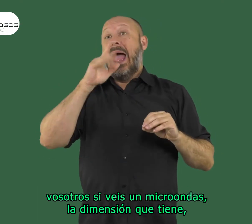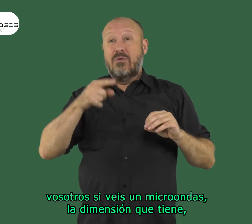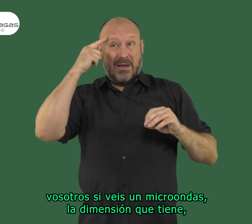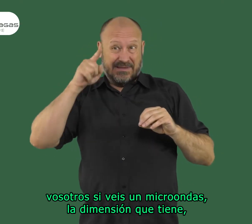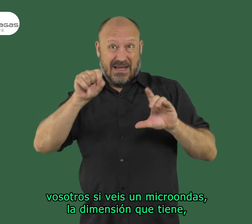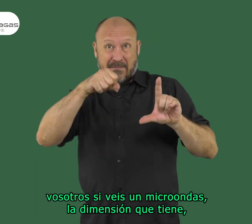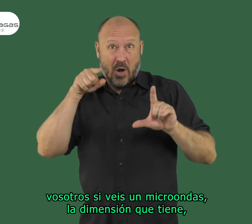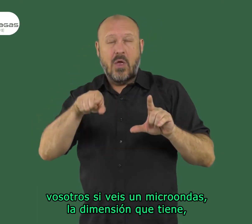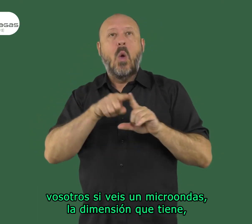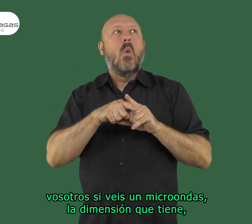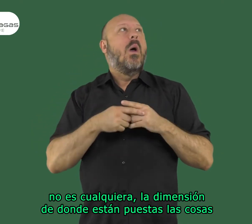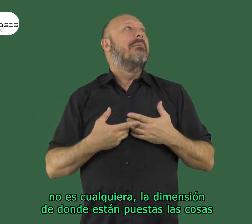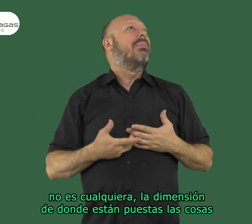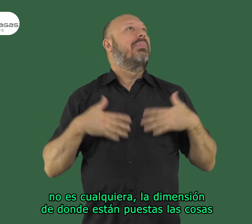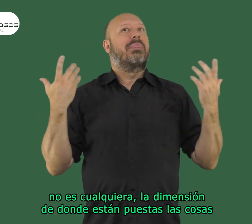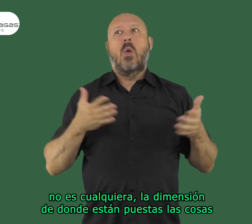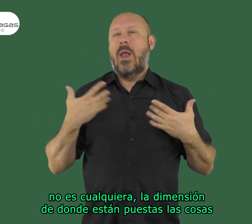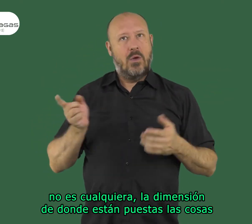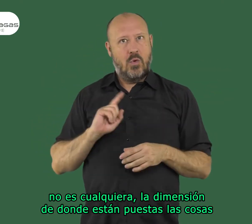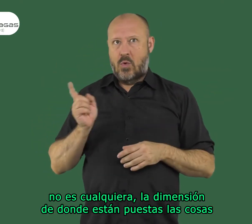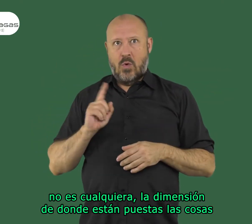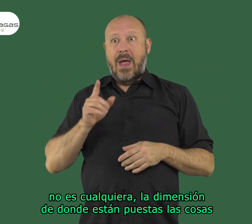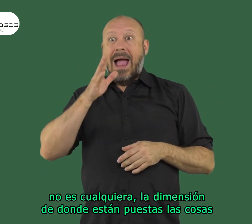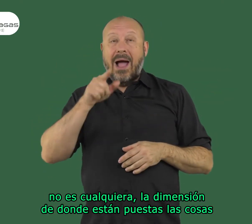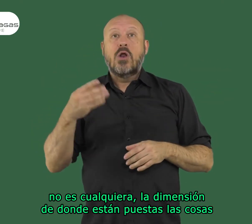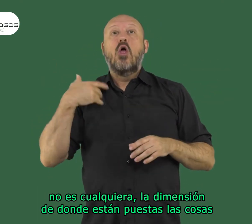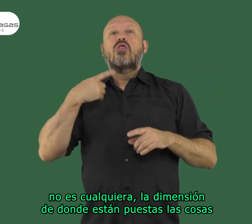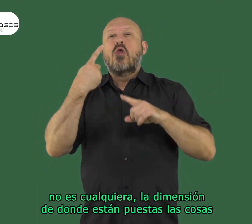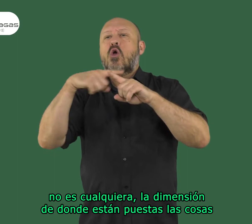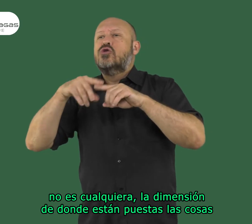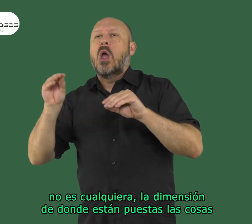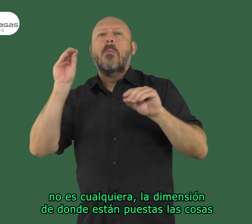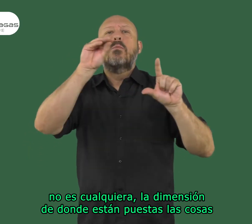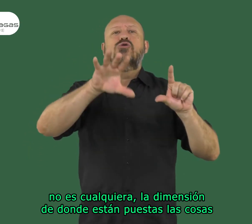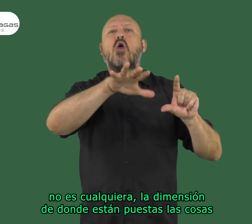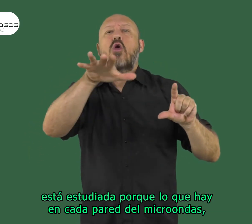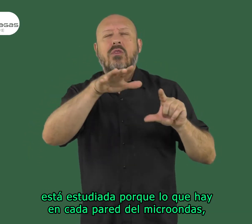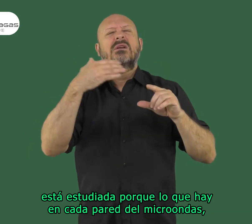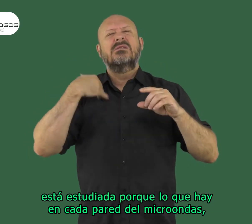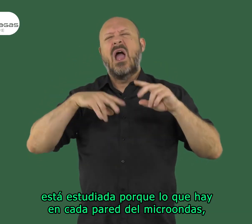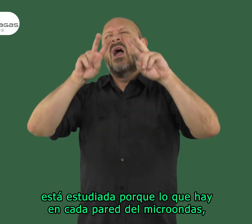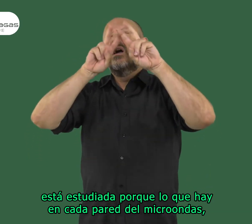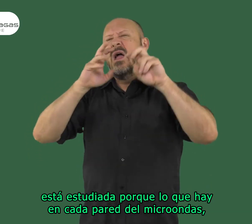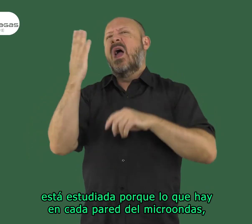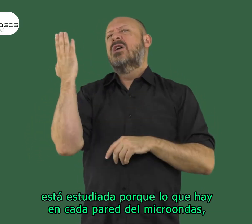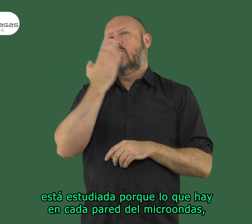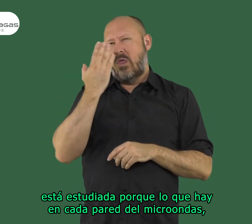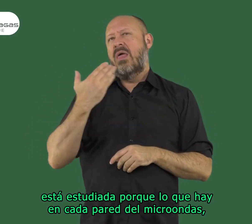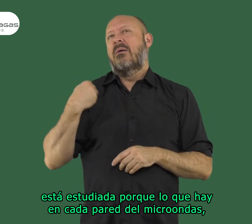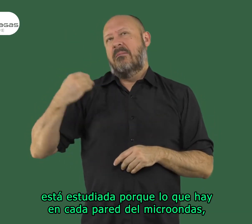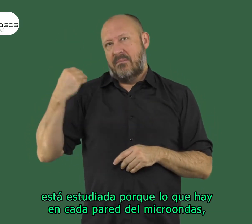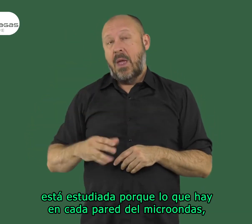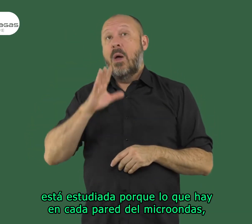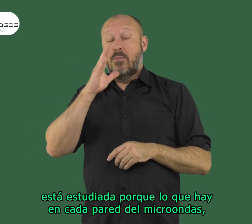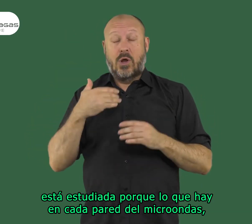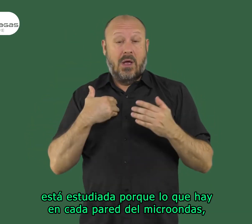microondas, la dimensión que tiene no es cualquiera, la dimensión de donde están puestas las cosas está estudiada,